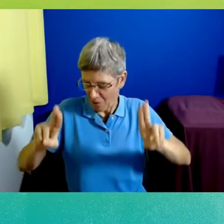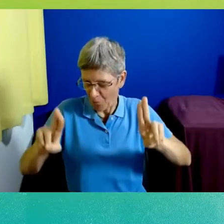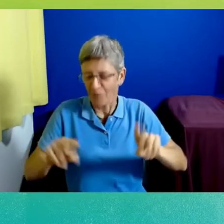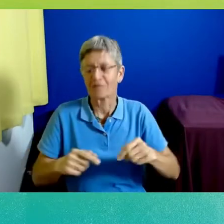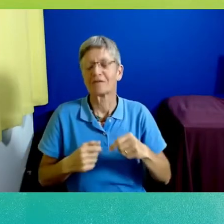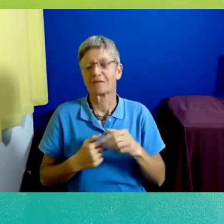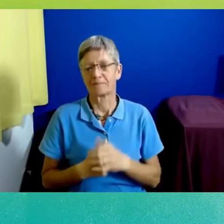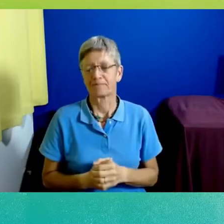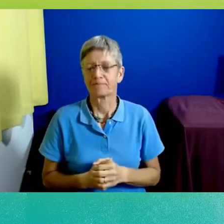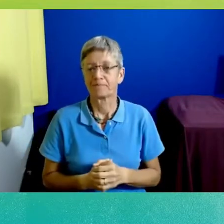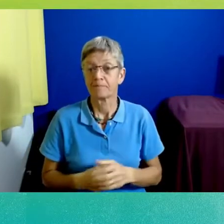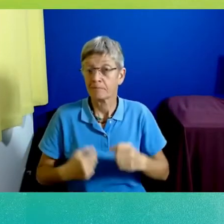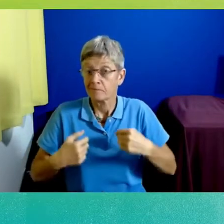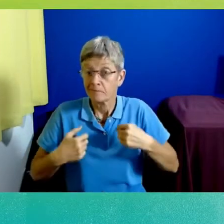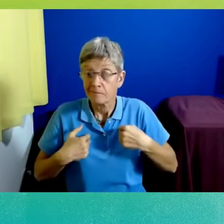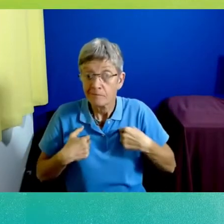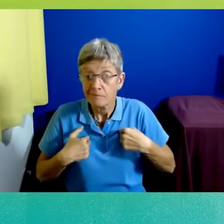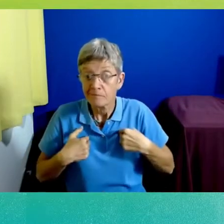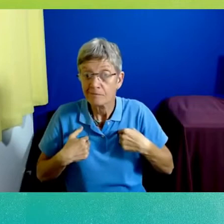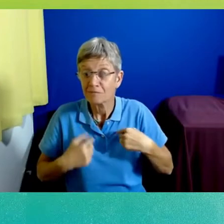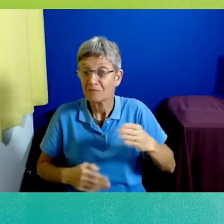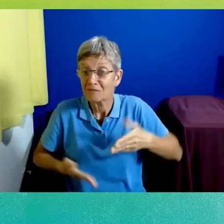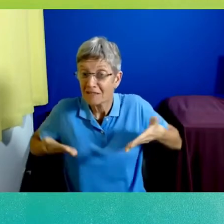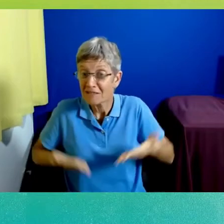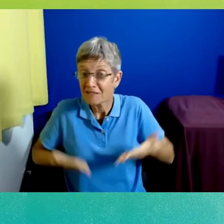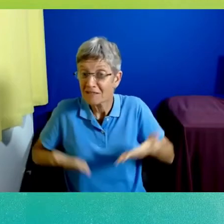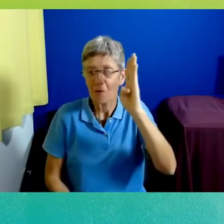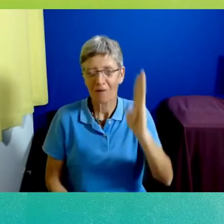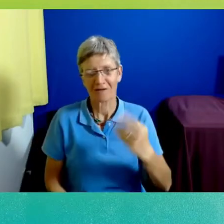Eu sou professora da UFSC.